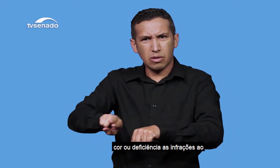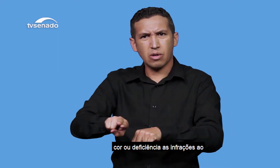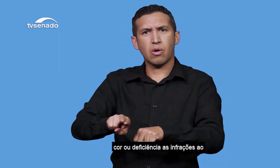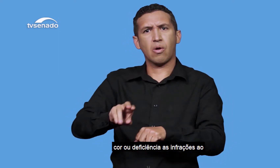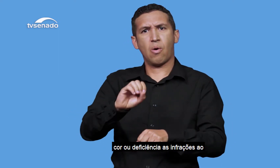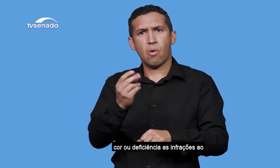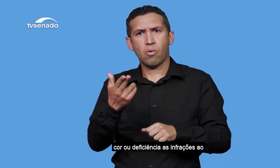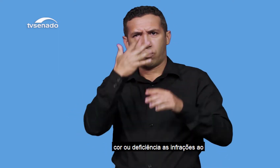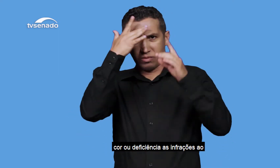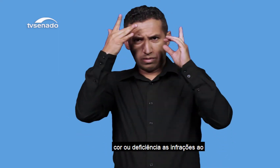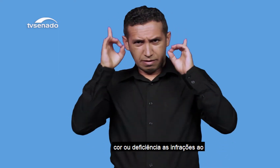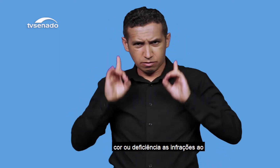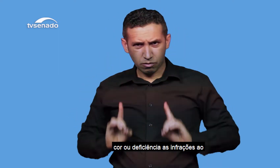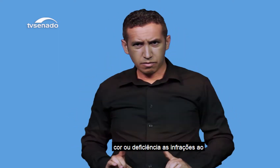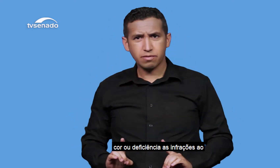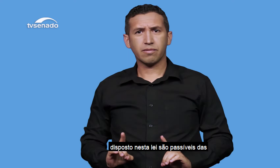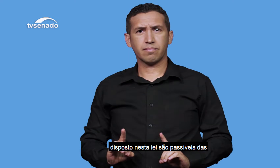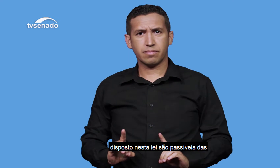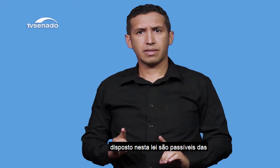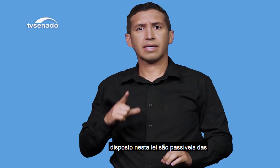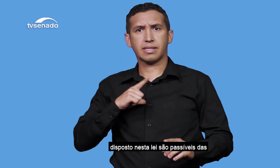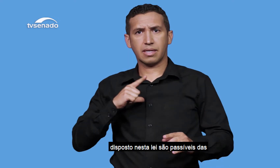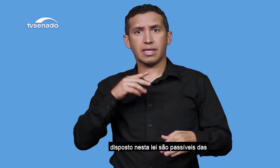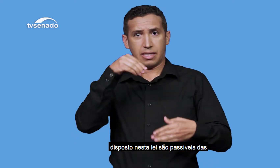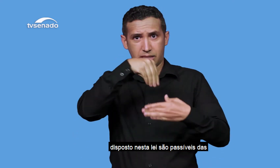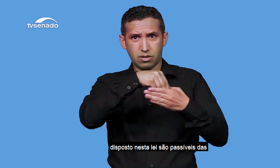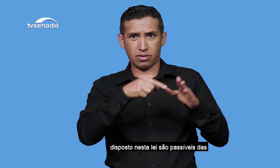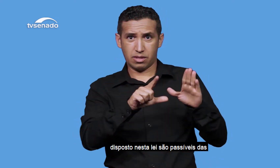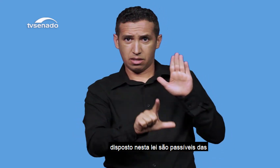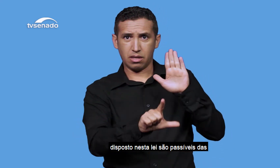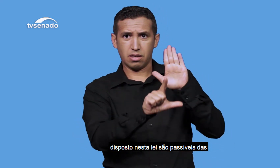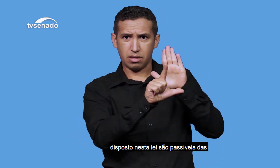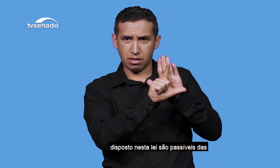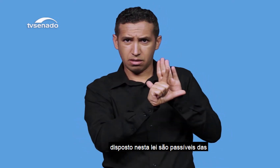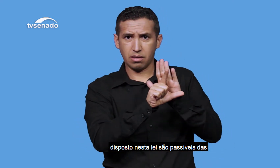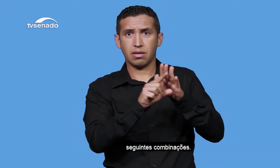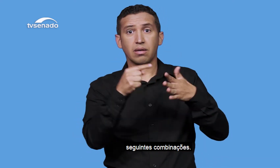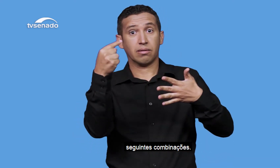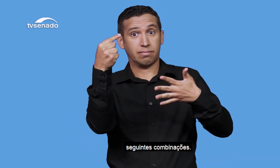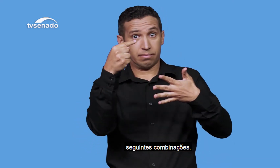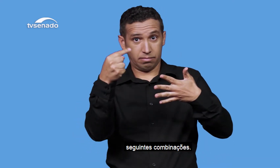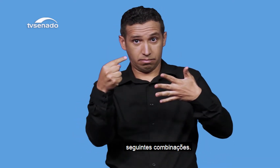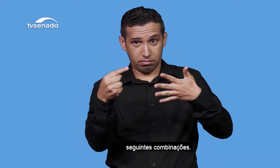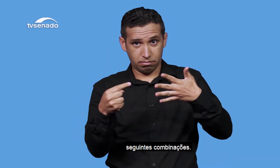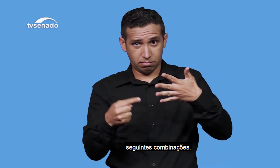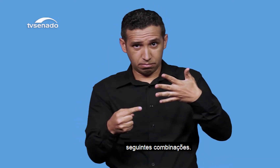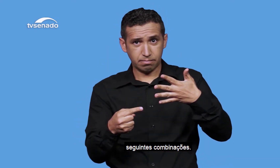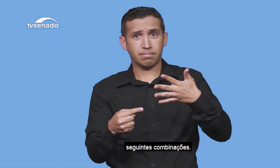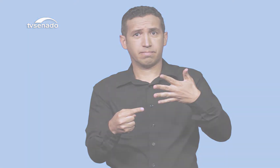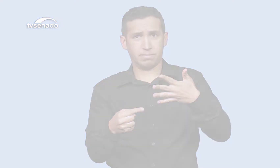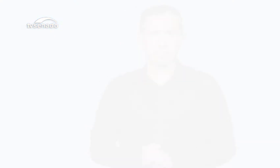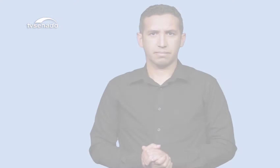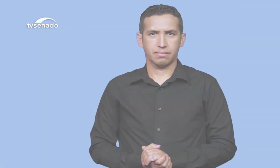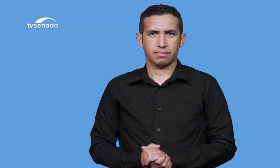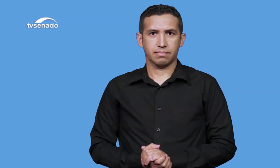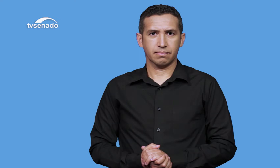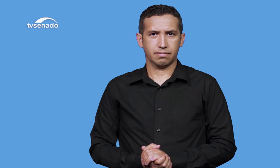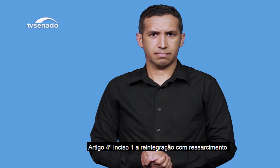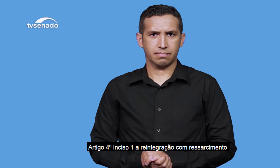ou deficiência as infrações ao disposto nesta lei são passíveis das seguintes combinações